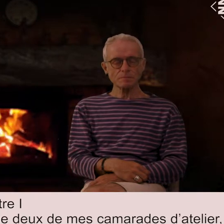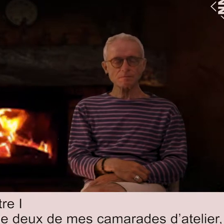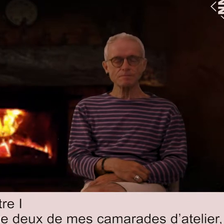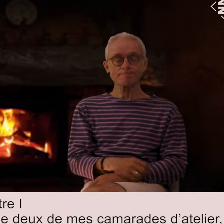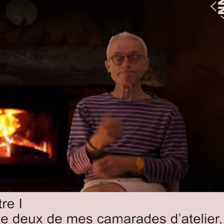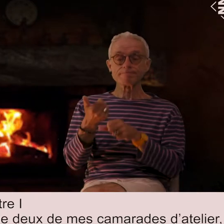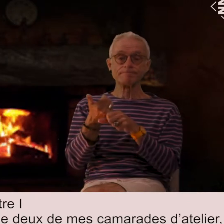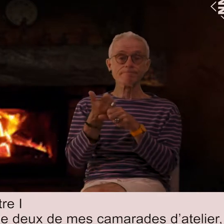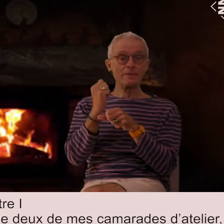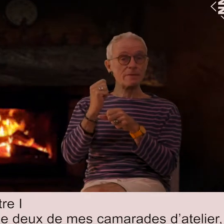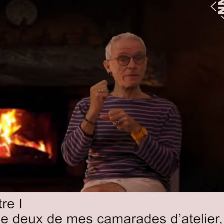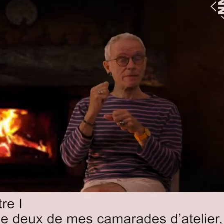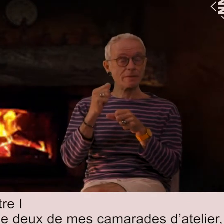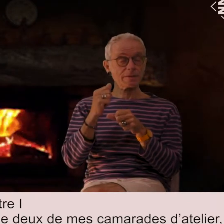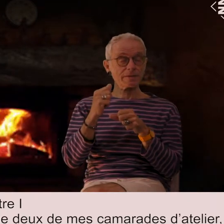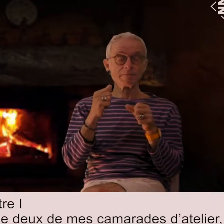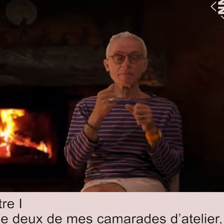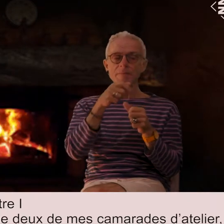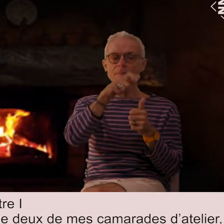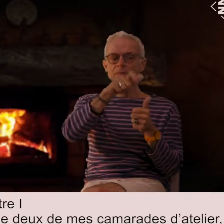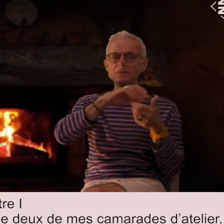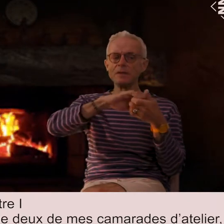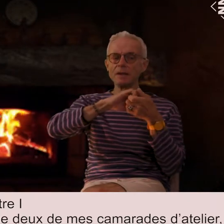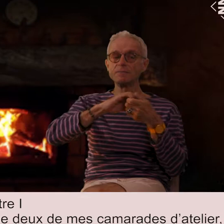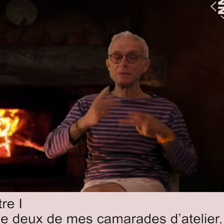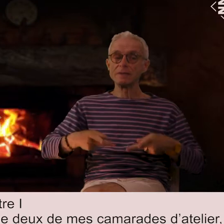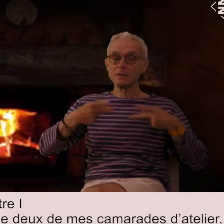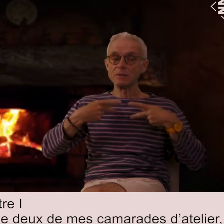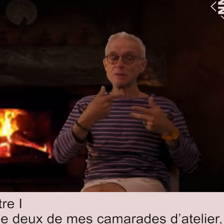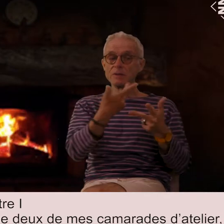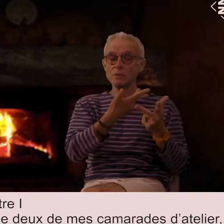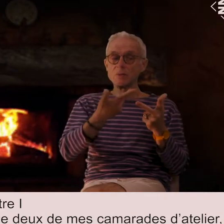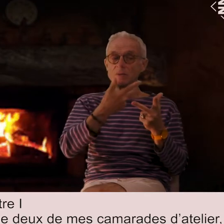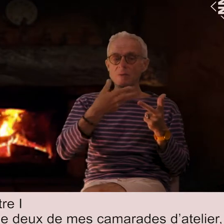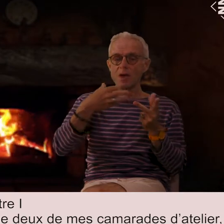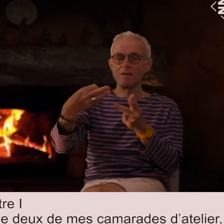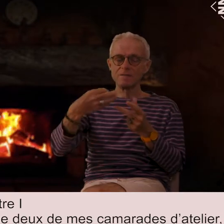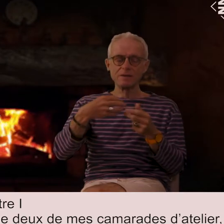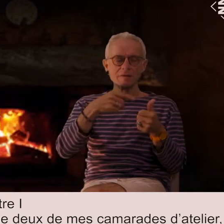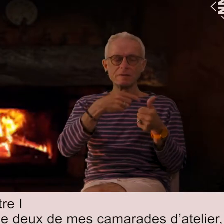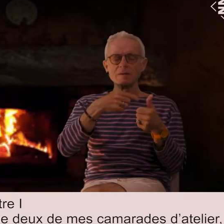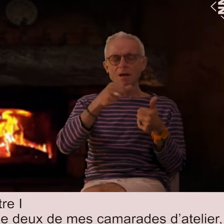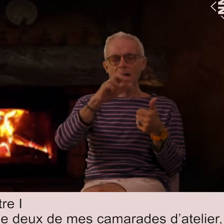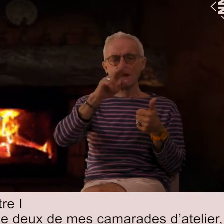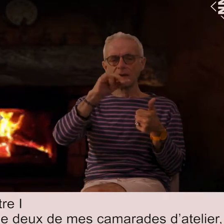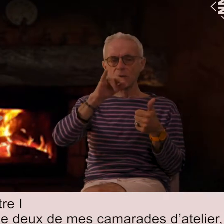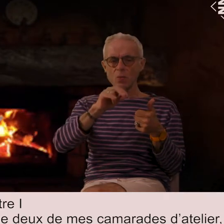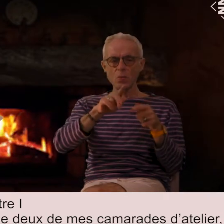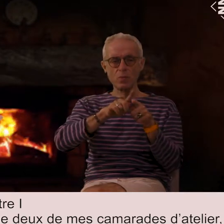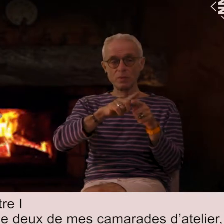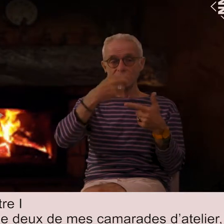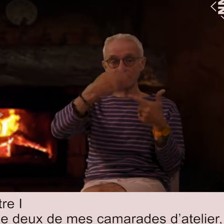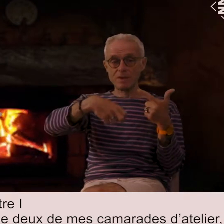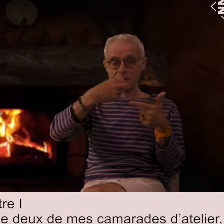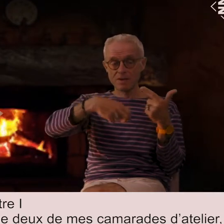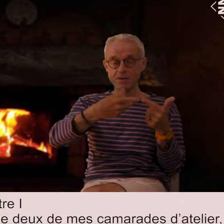L'année dernière, je fus invité ainsi que deux de mes camarades d'atelier, Arrigo Coïc et Pedrino Borgnoli,